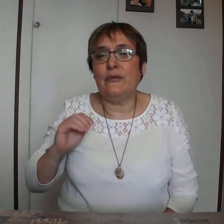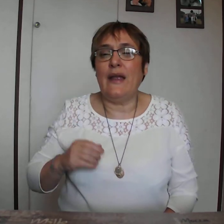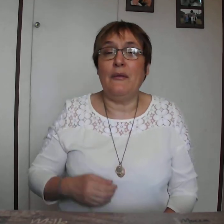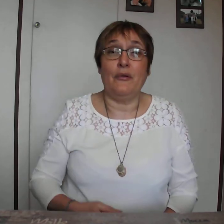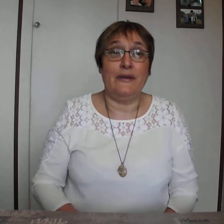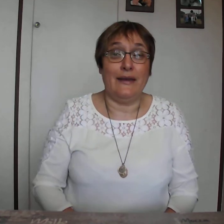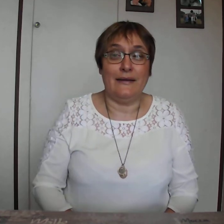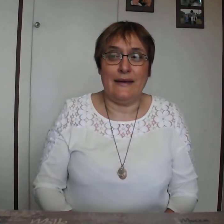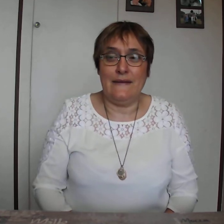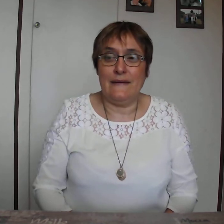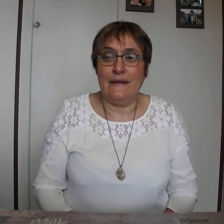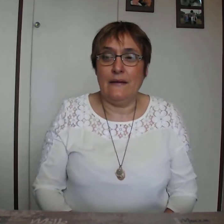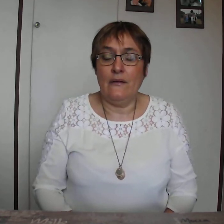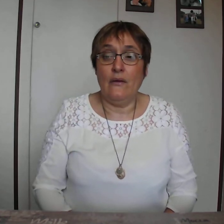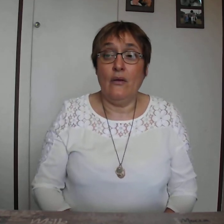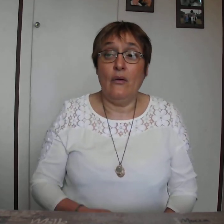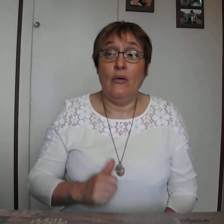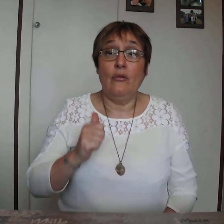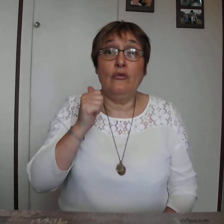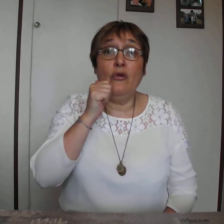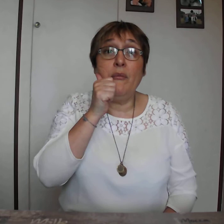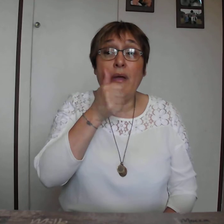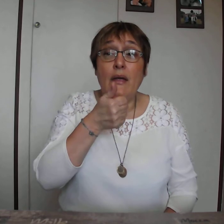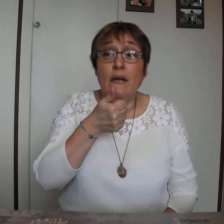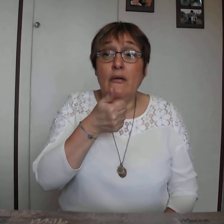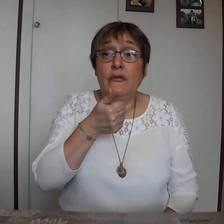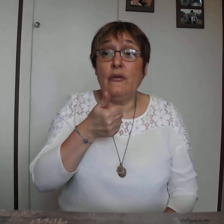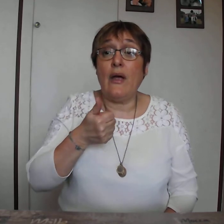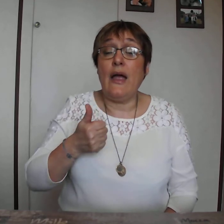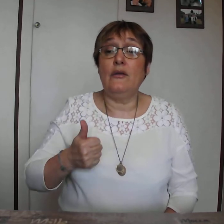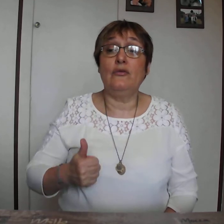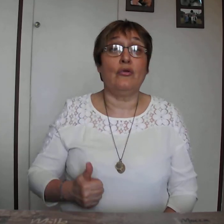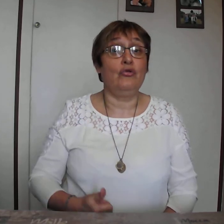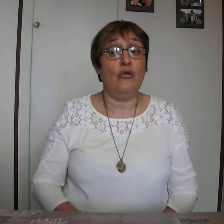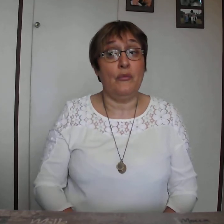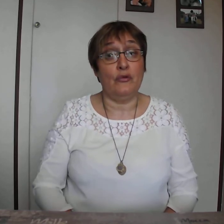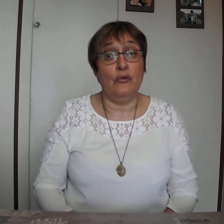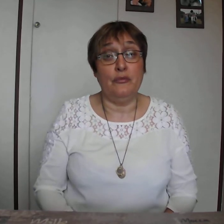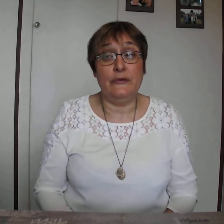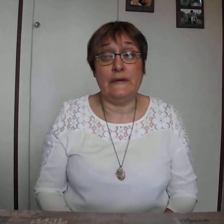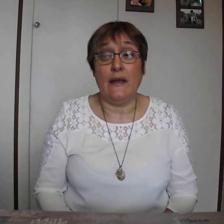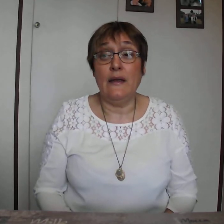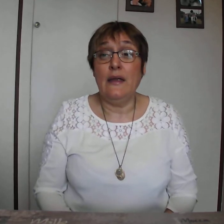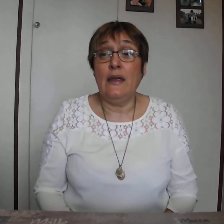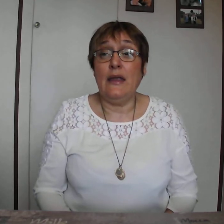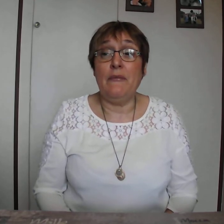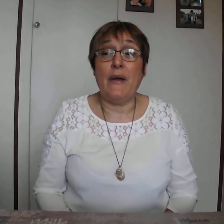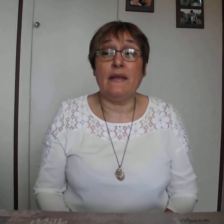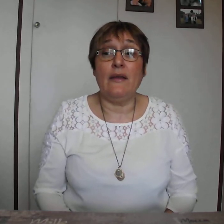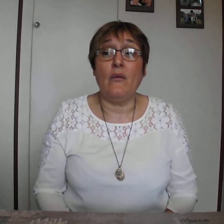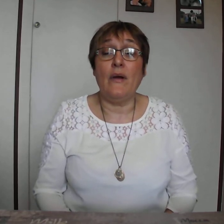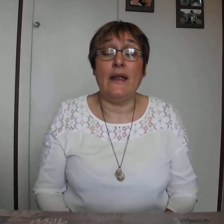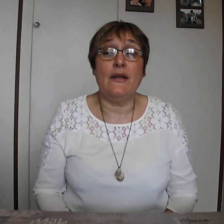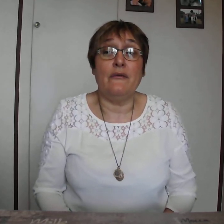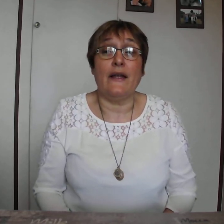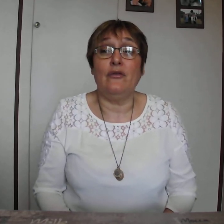aile protectrice. Demain sera un autre jour pour nos poussins. Ils partiront à la découverte du